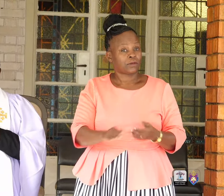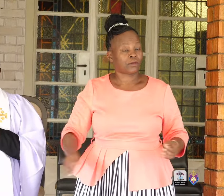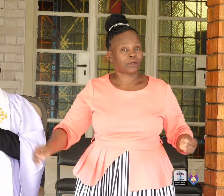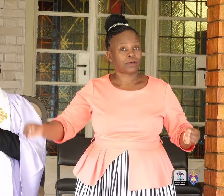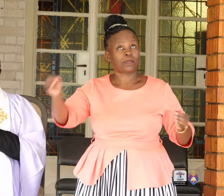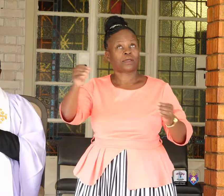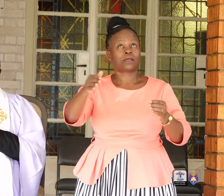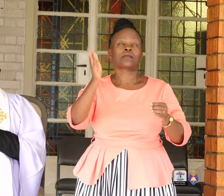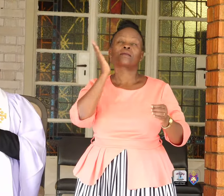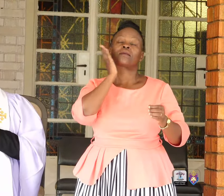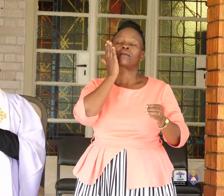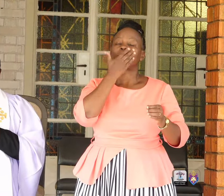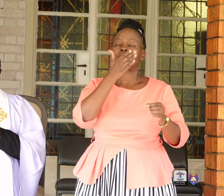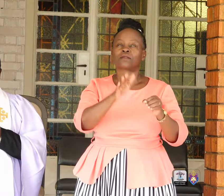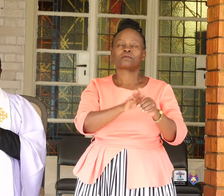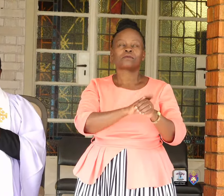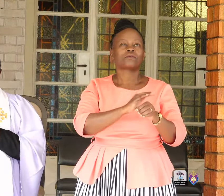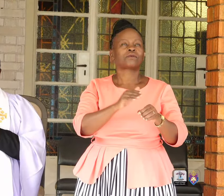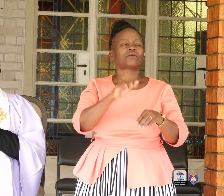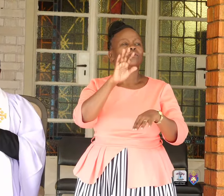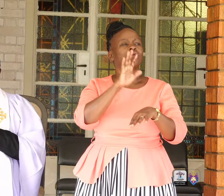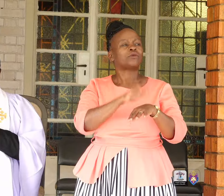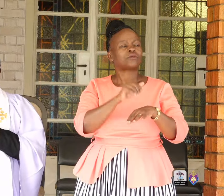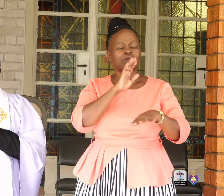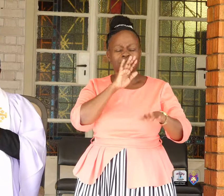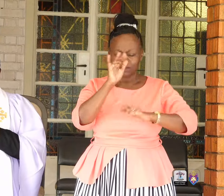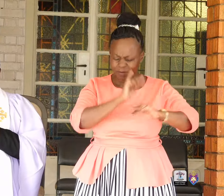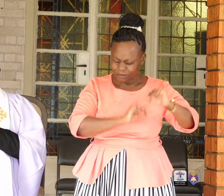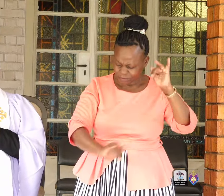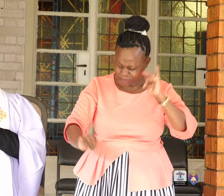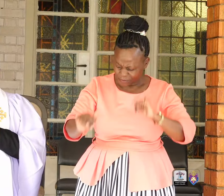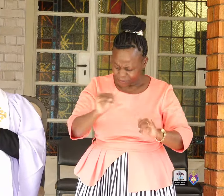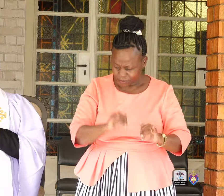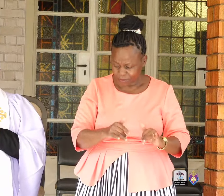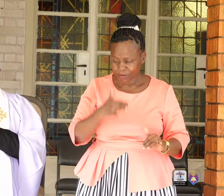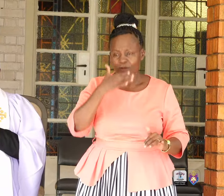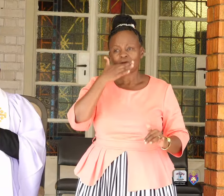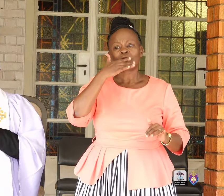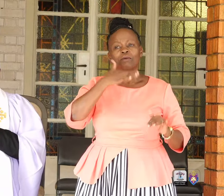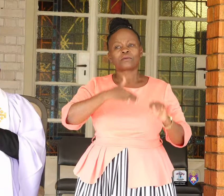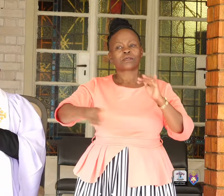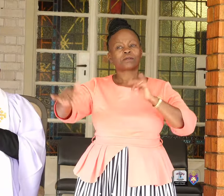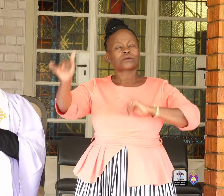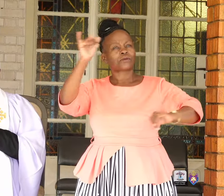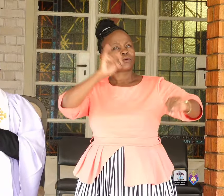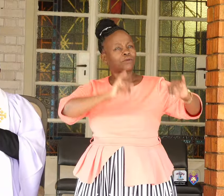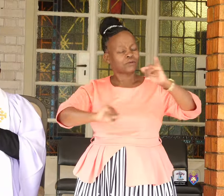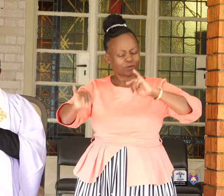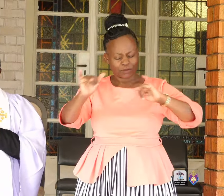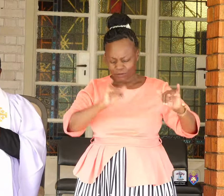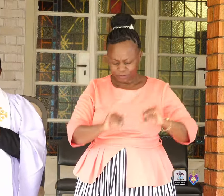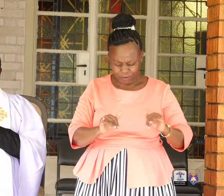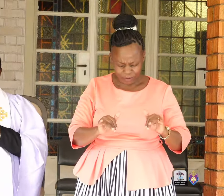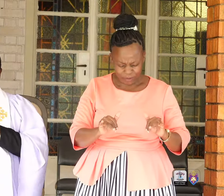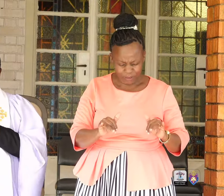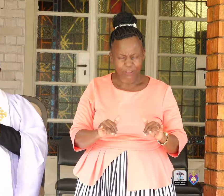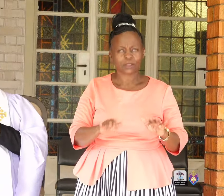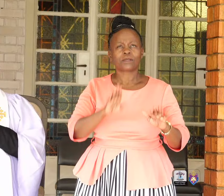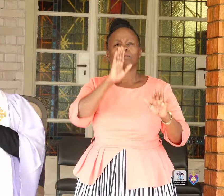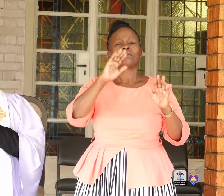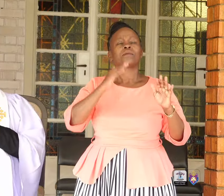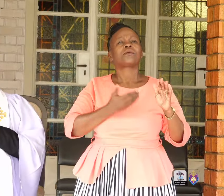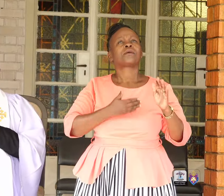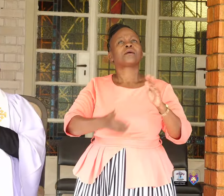kubanga otuyise okutukuzibwa ggwe, musaayi gwo gw'omuwendo mungi gutunaazira gututukuze. Obeere Katonda